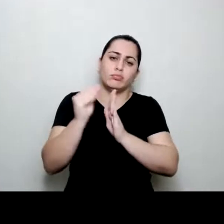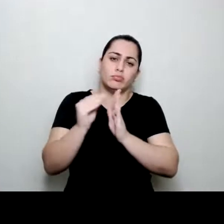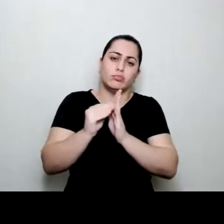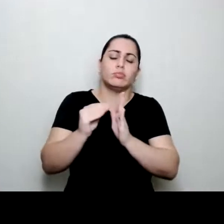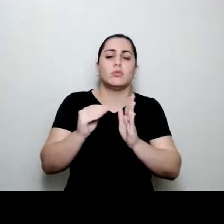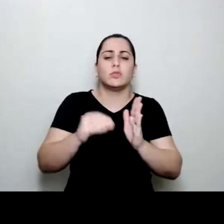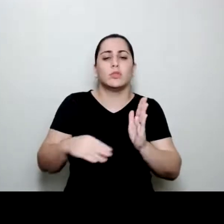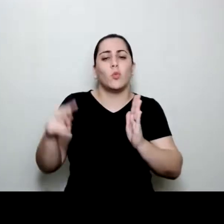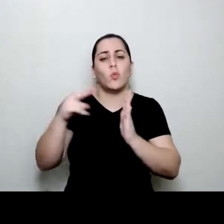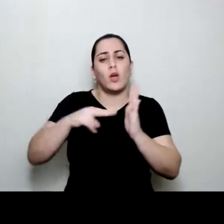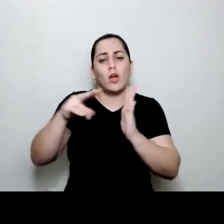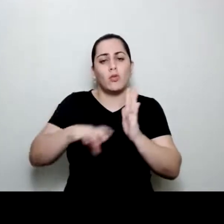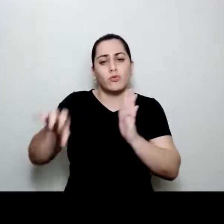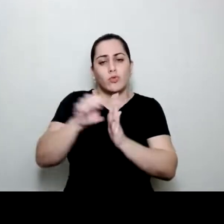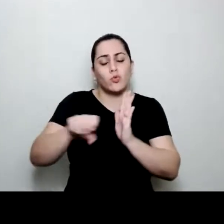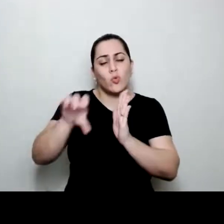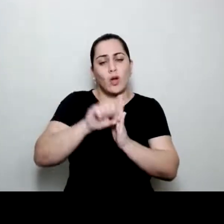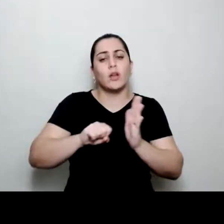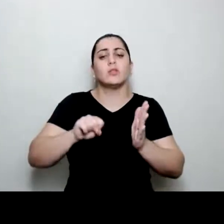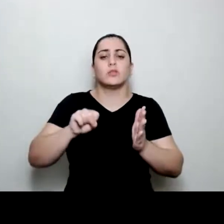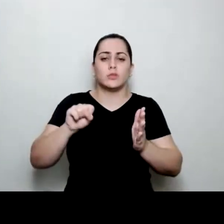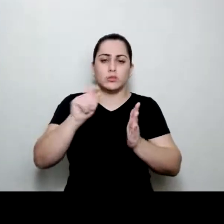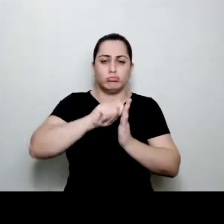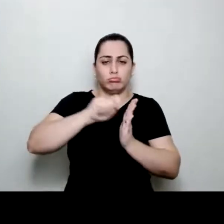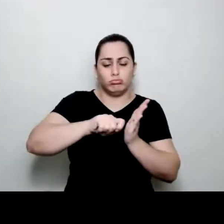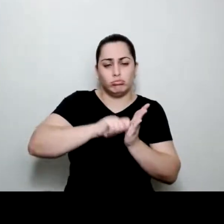audiovisuais transcritos e traduzidos.